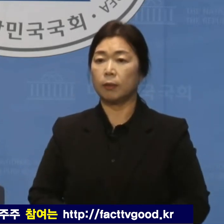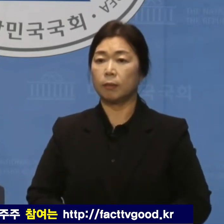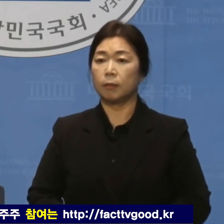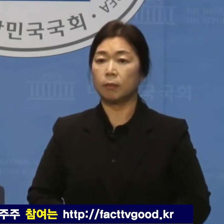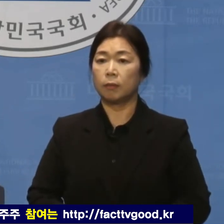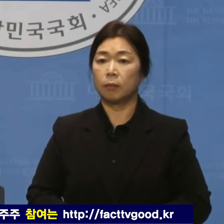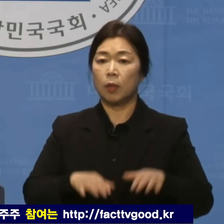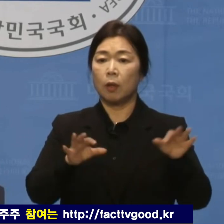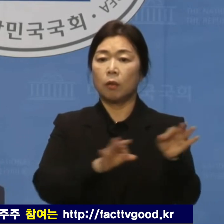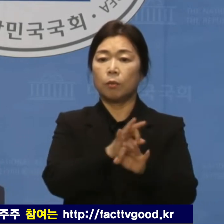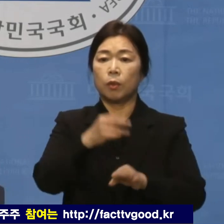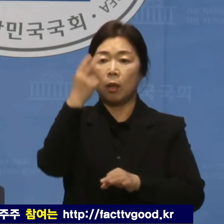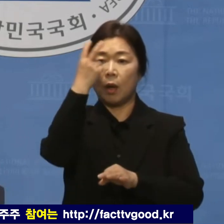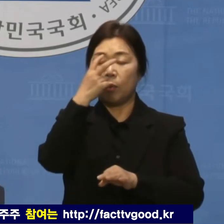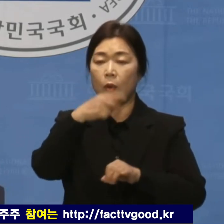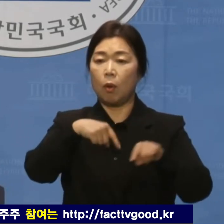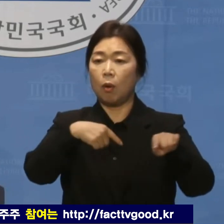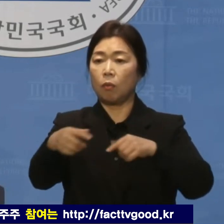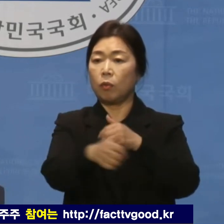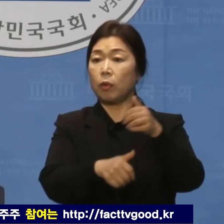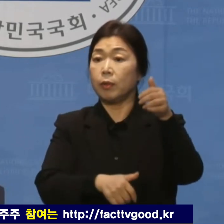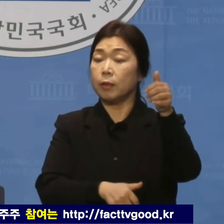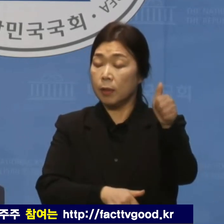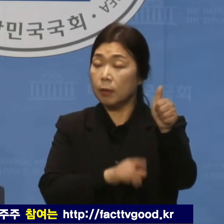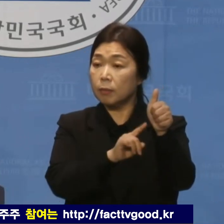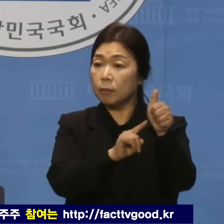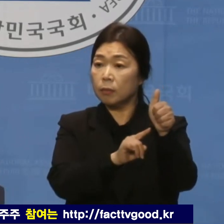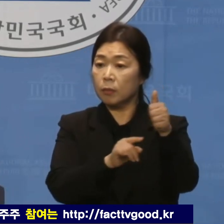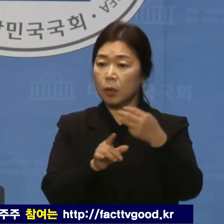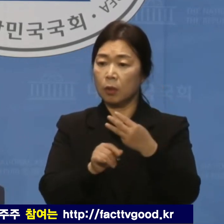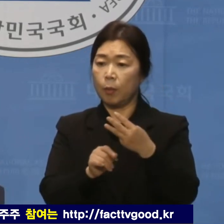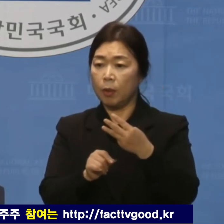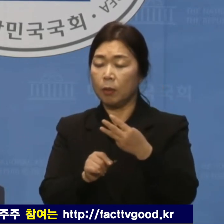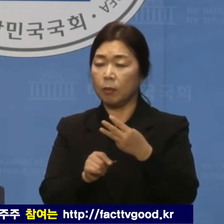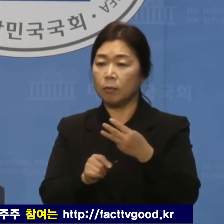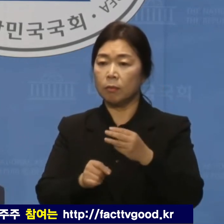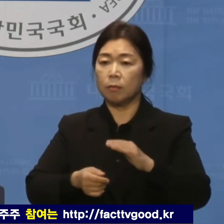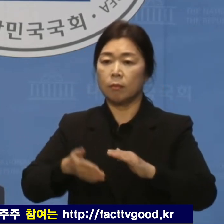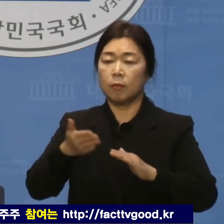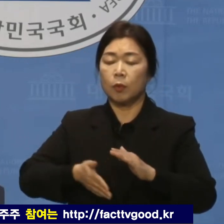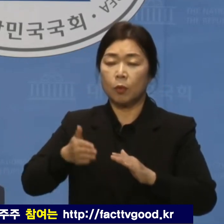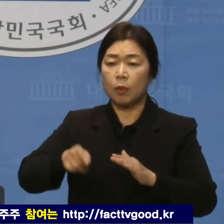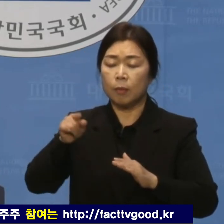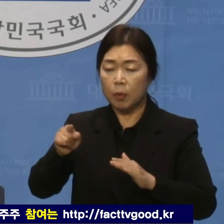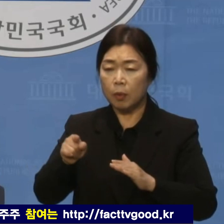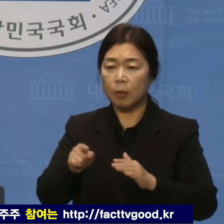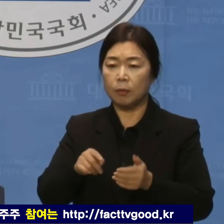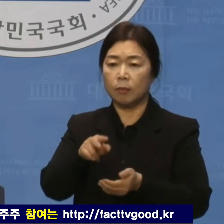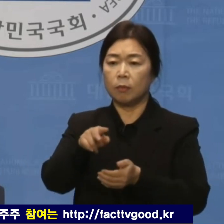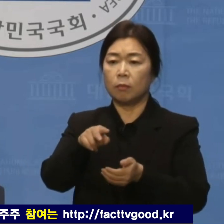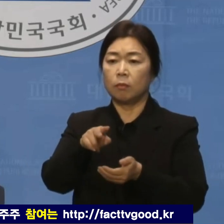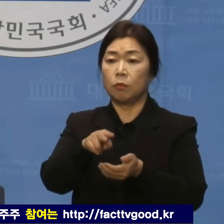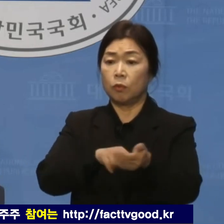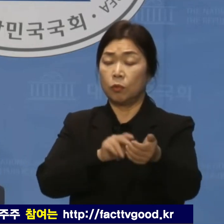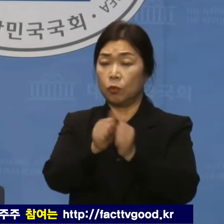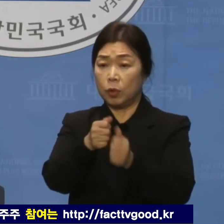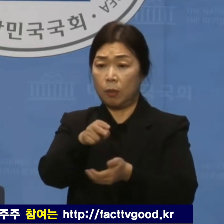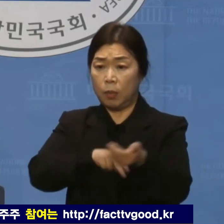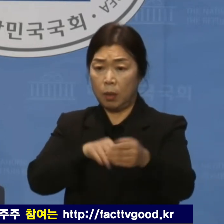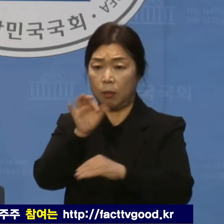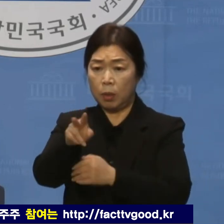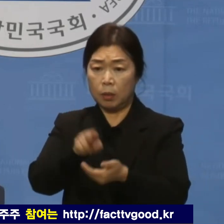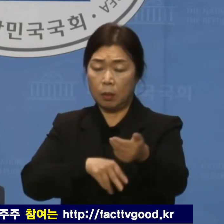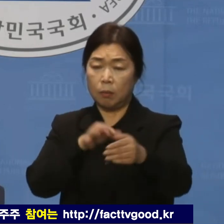문장은 지난 3월 공매도 완전 재개를 언급했고 김주현 금융위원장은 이번